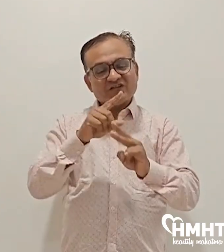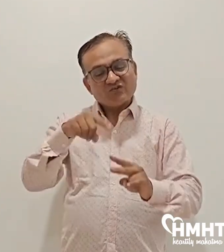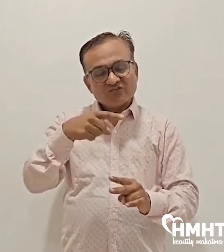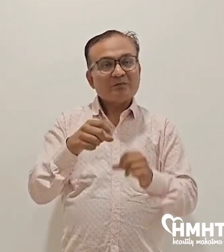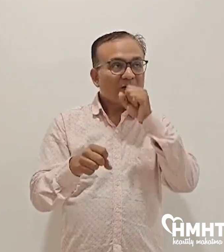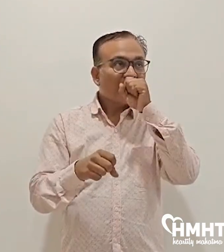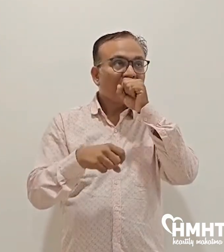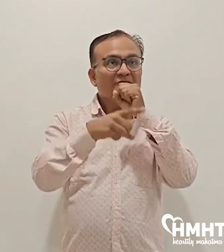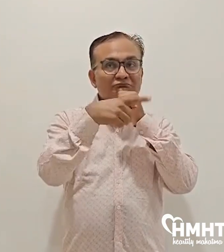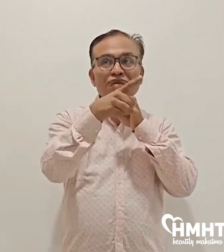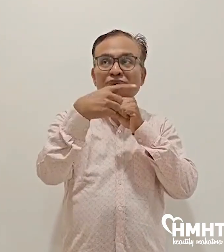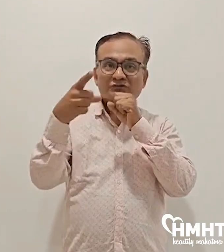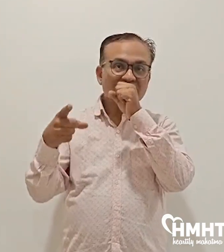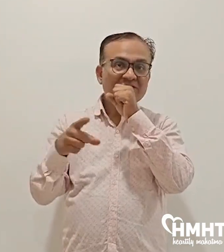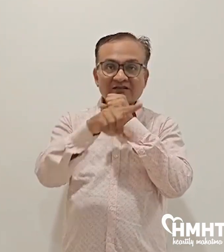says?